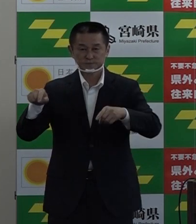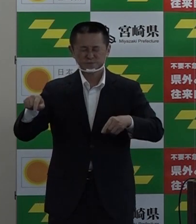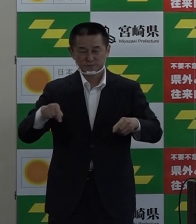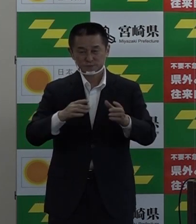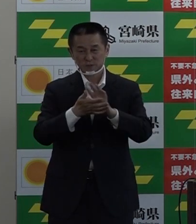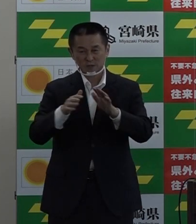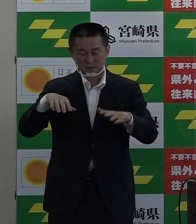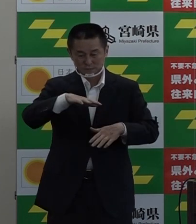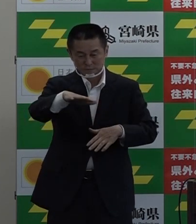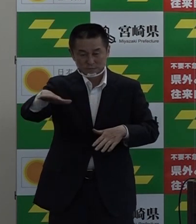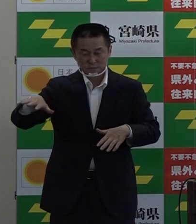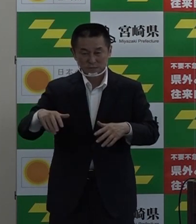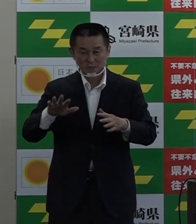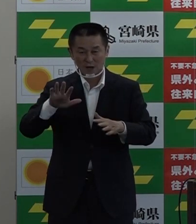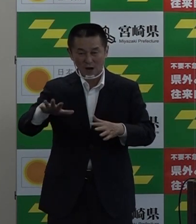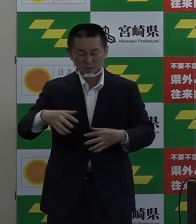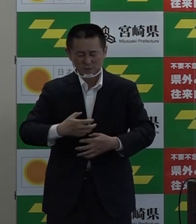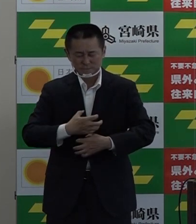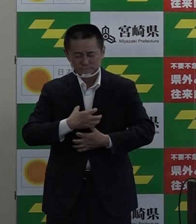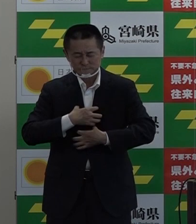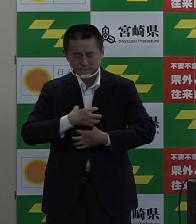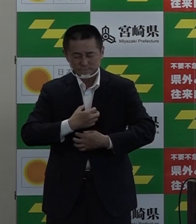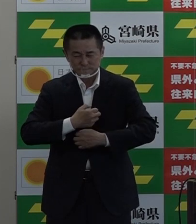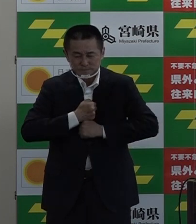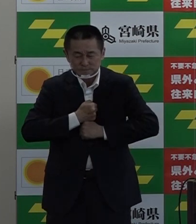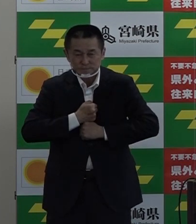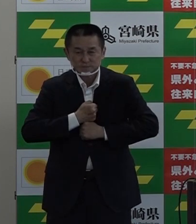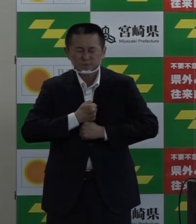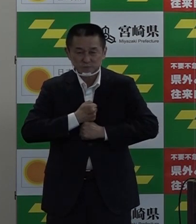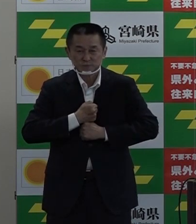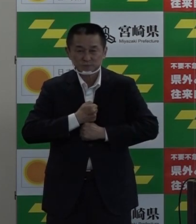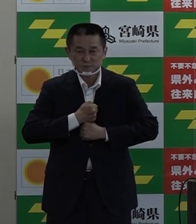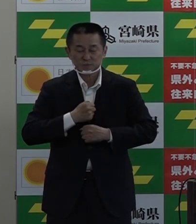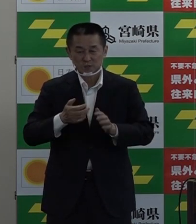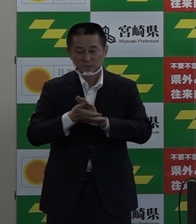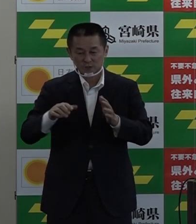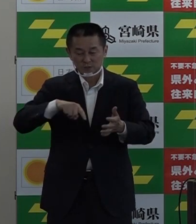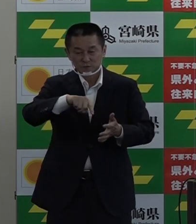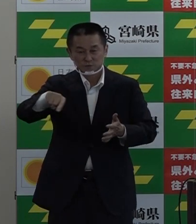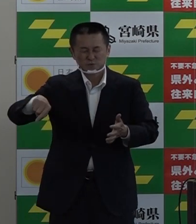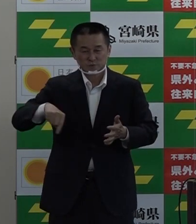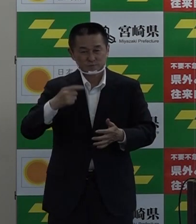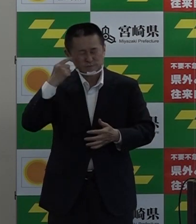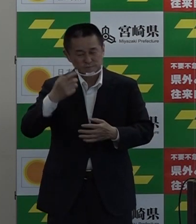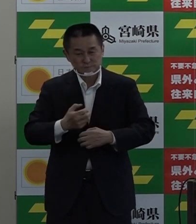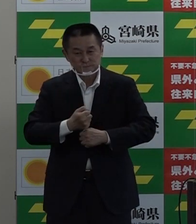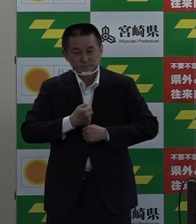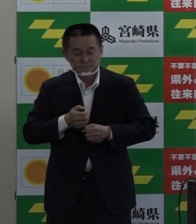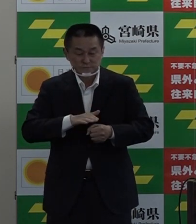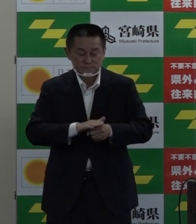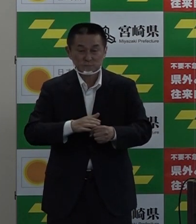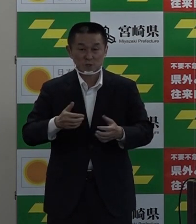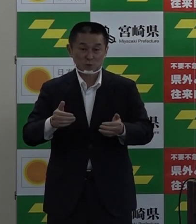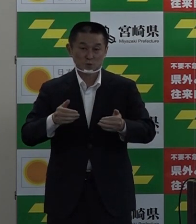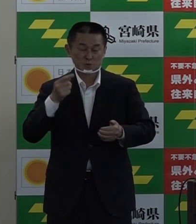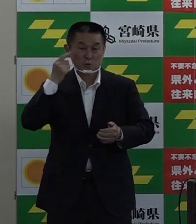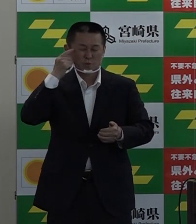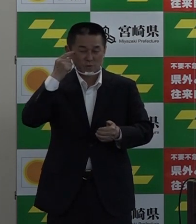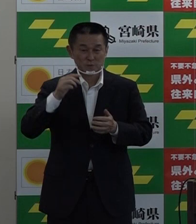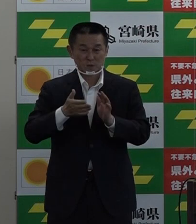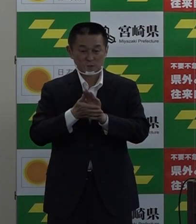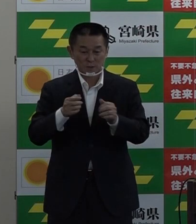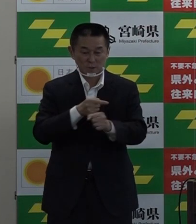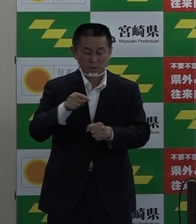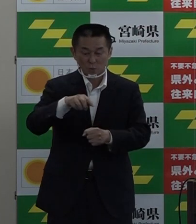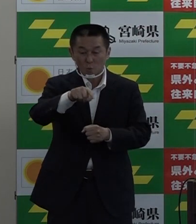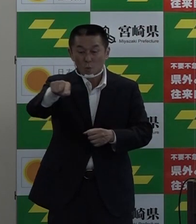中に今あるんだという強い危機感をこの検疫の皆さんを持っていただく必要もありますし、この検疫の外から来